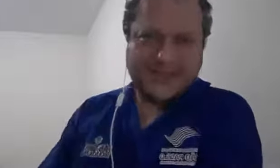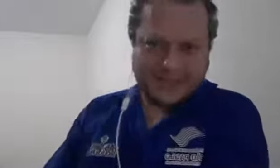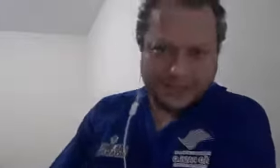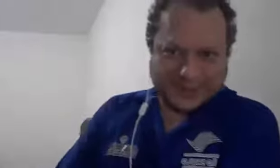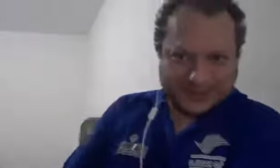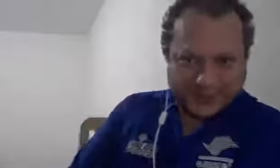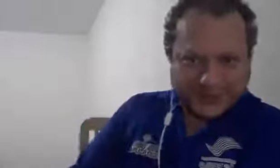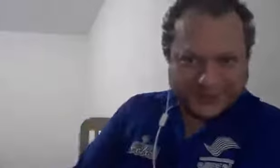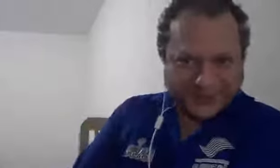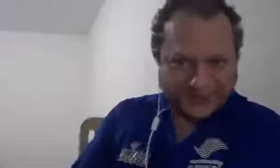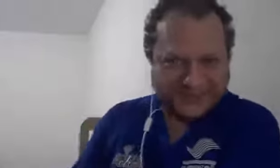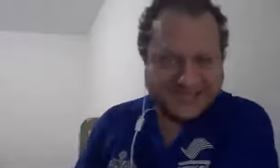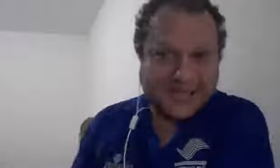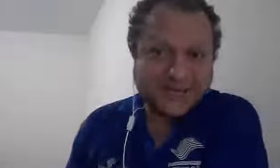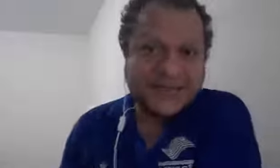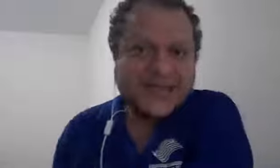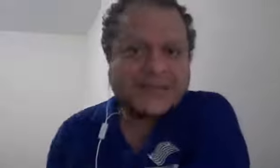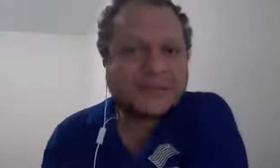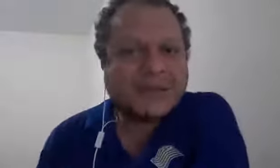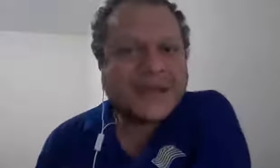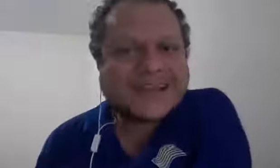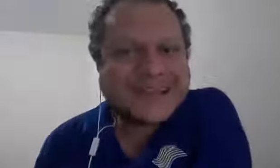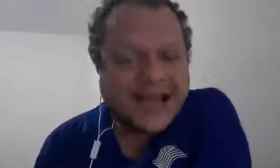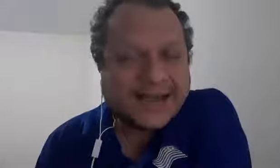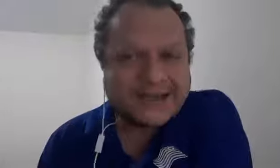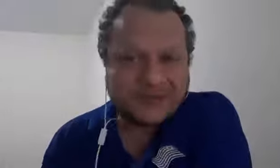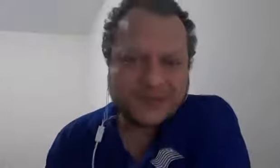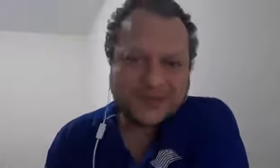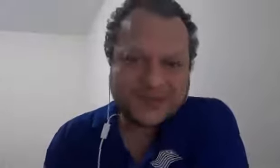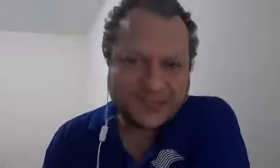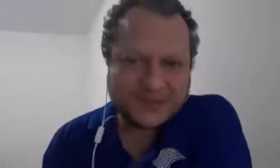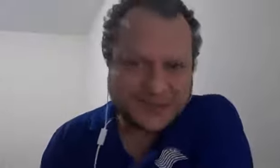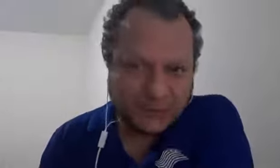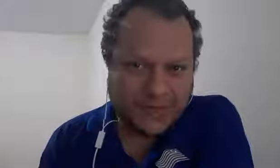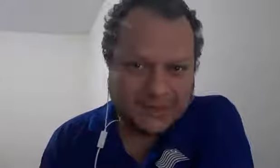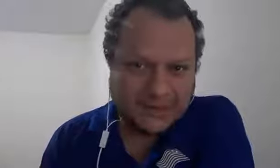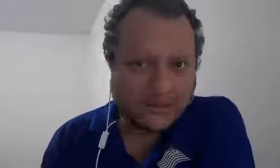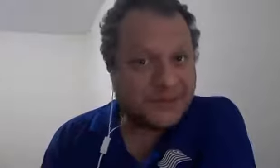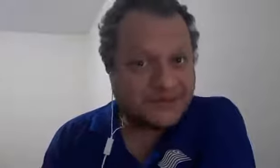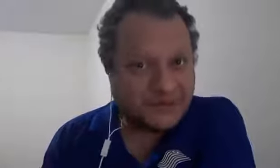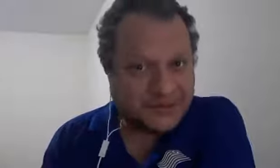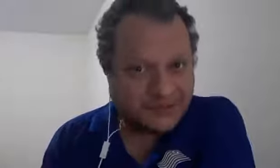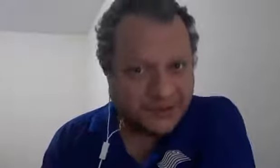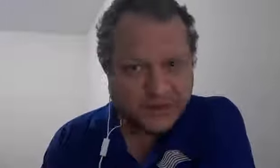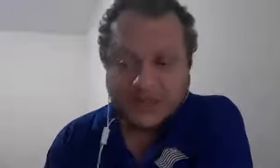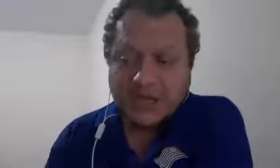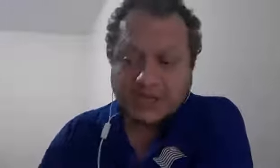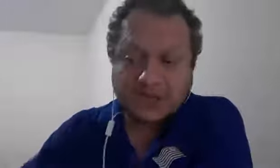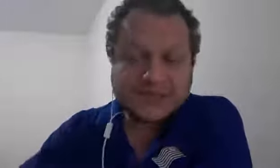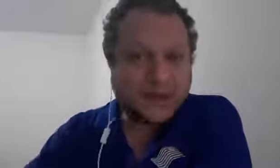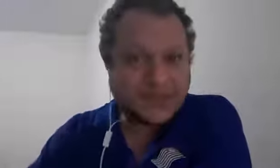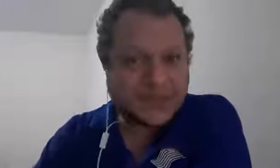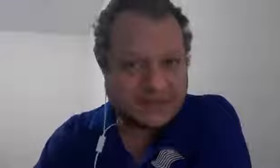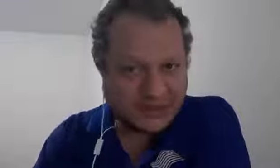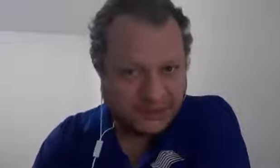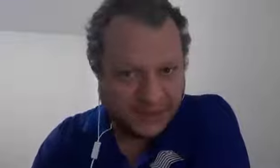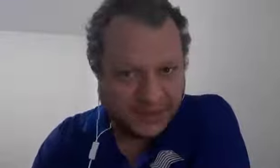que nós estamos tendo, tá certo? Então, para marcar esse finalzinho de semestre, eu estou gravando esse vídeo. Nossa aula de